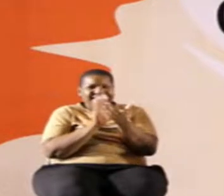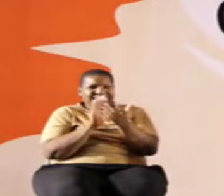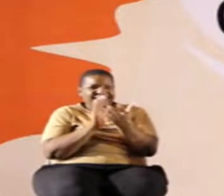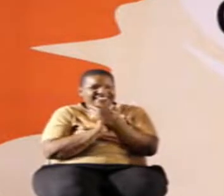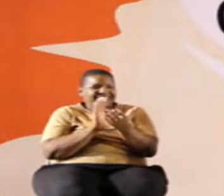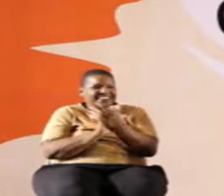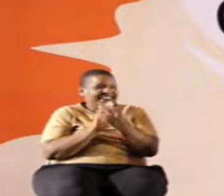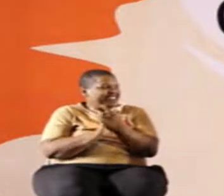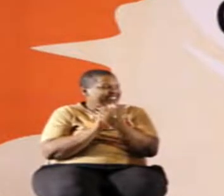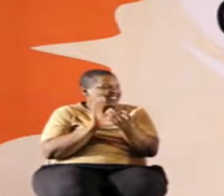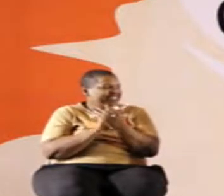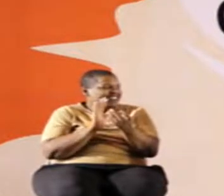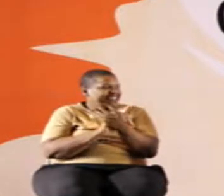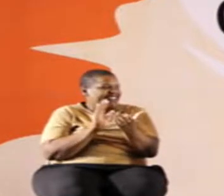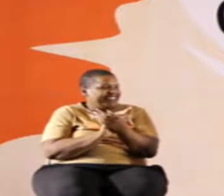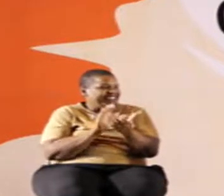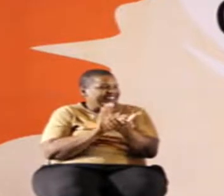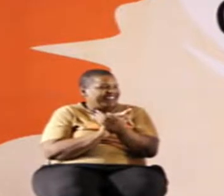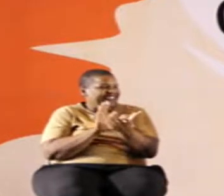Meu Deus!